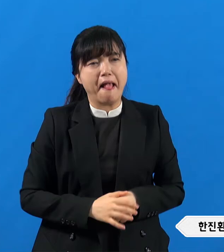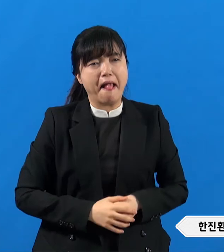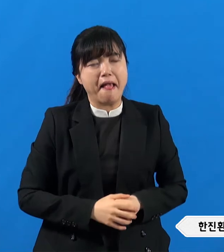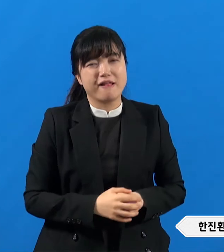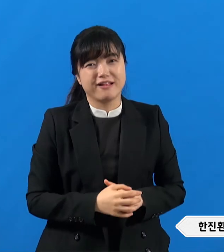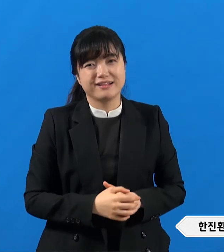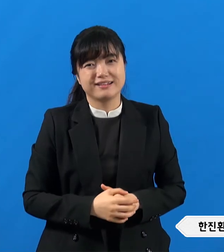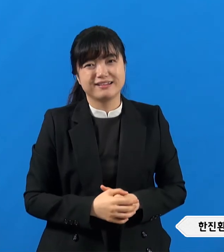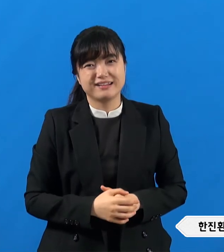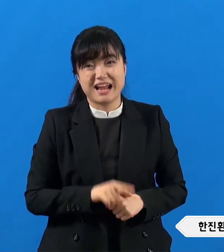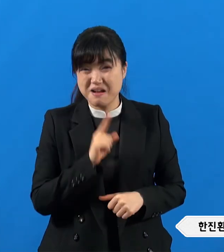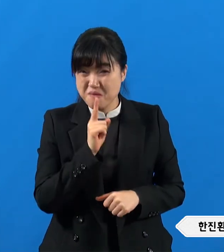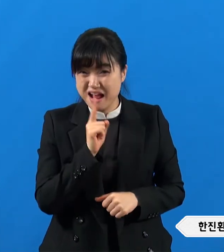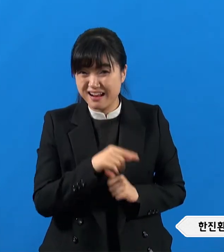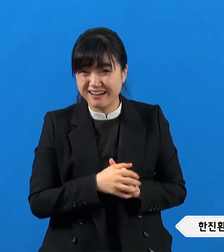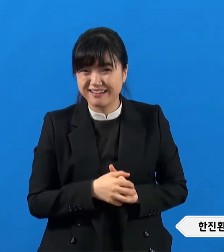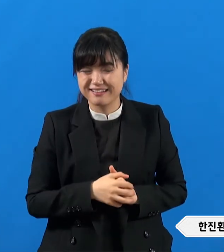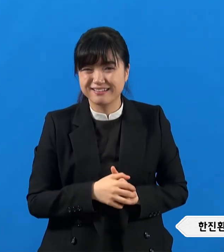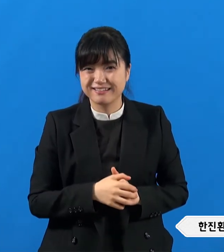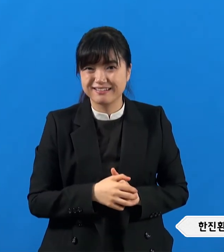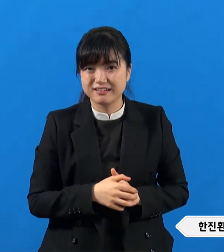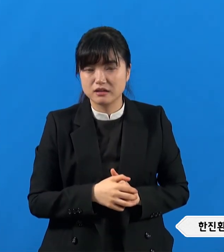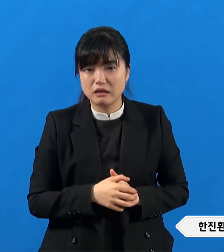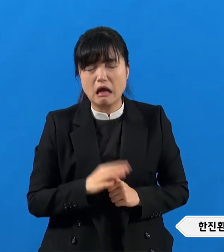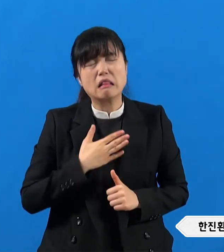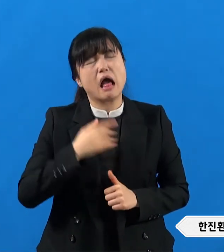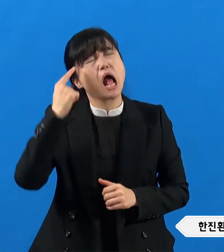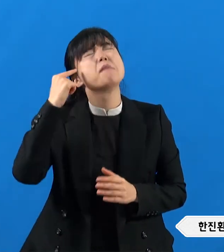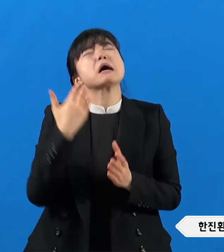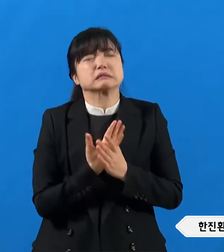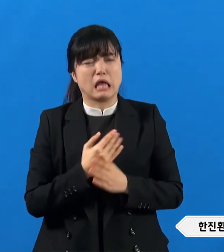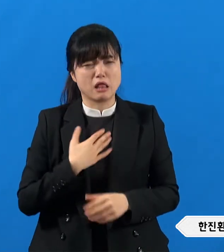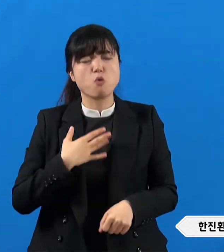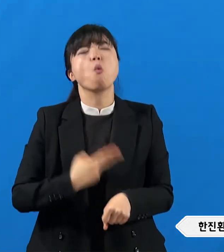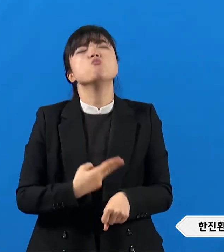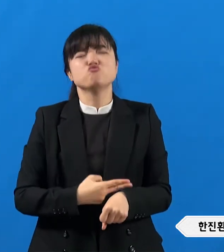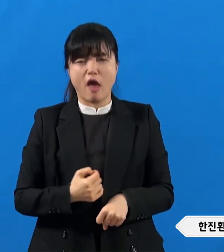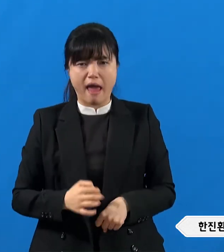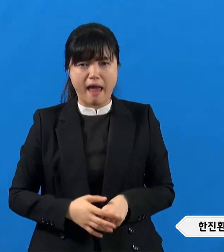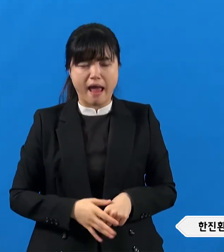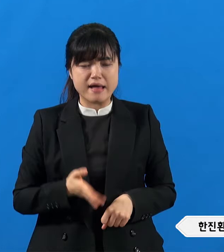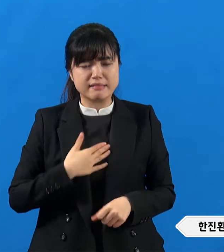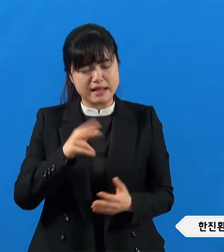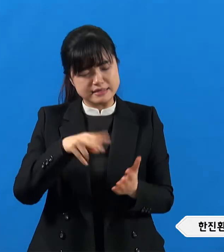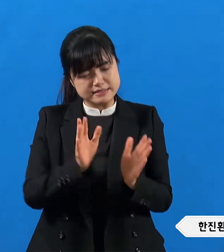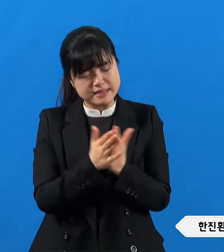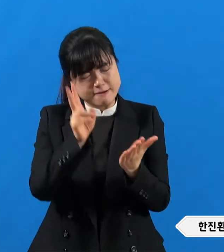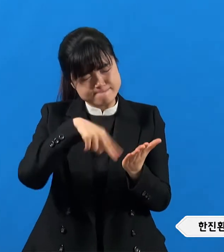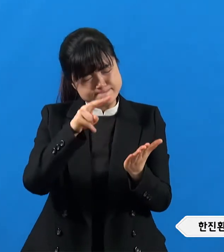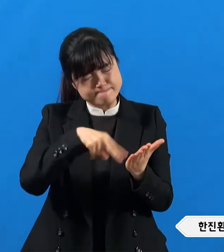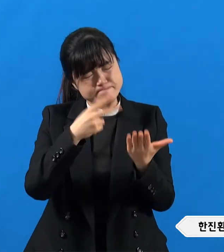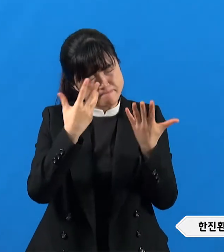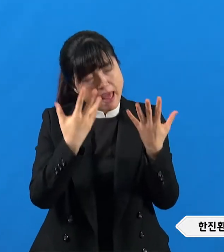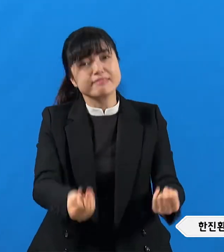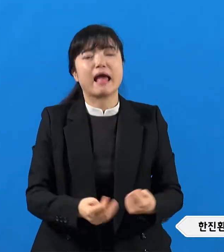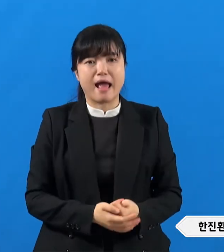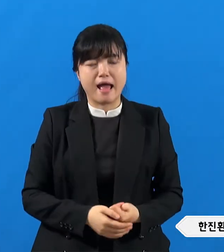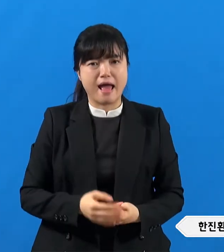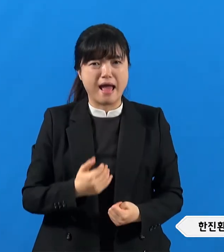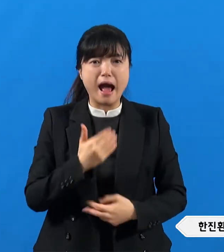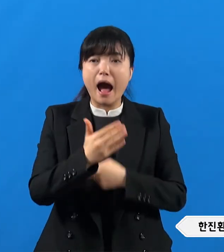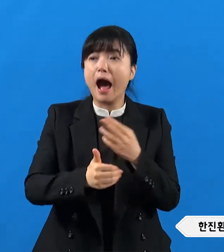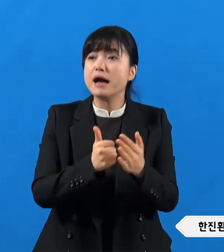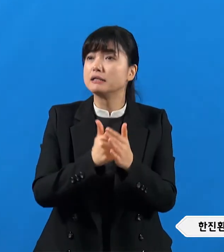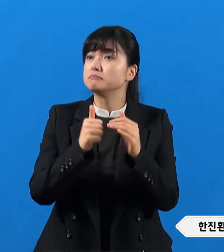결정하겠노라. 그렇습니까? 내가 박사인데, 교수인데, 내가 책도 많이 읽었는데 신이